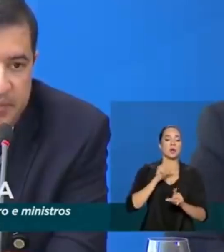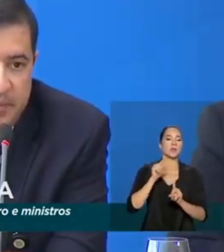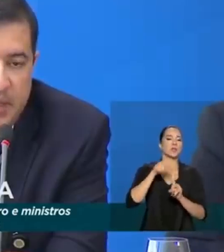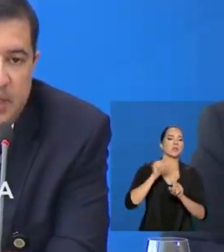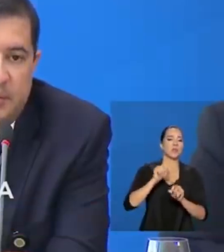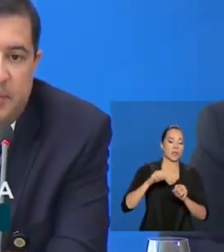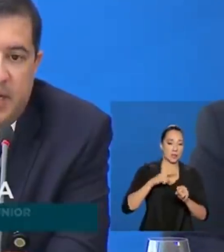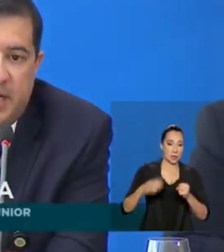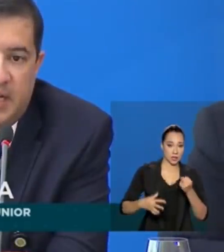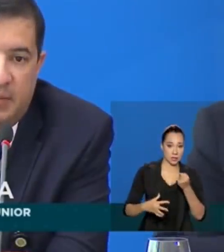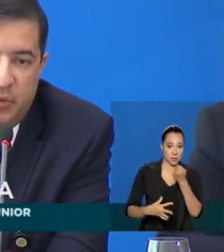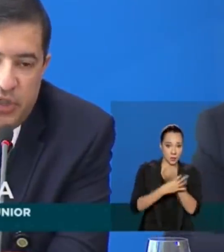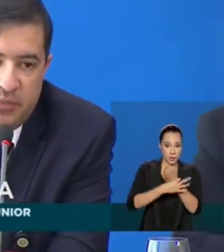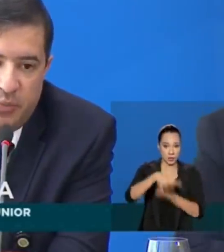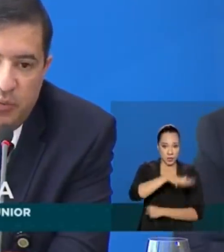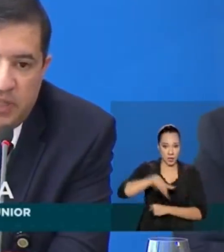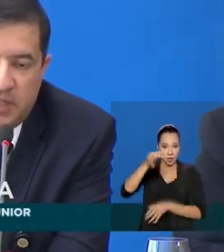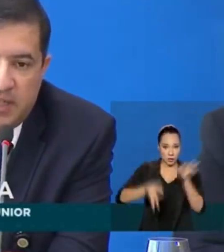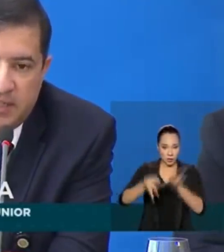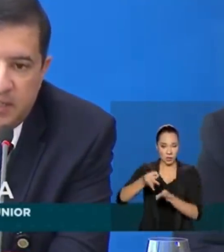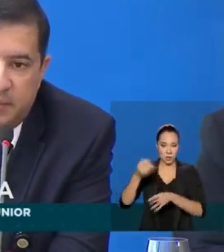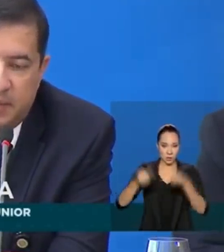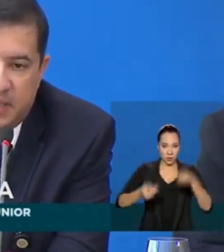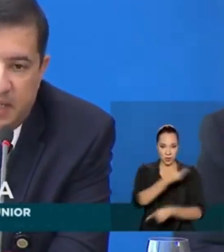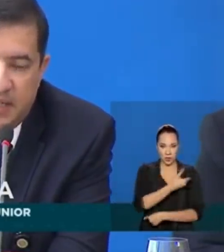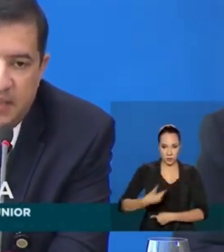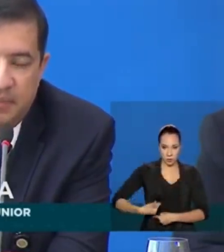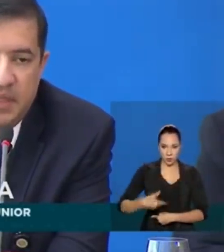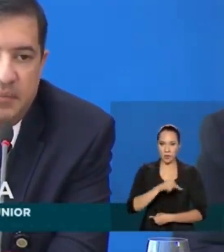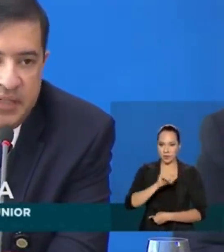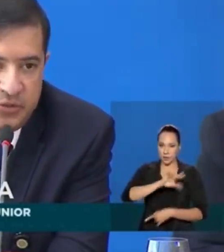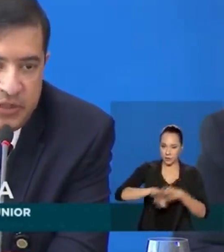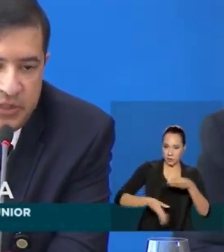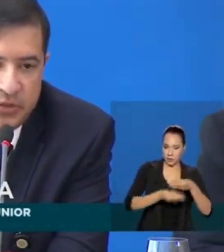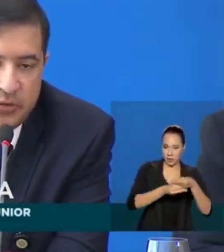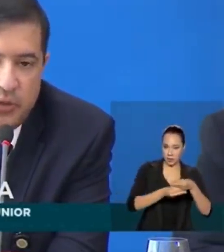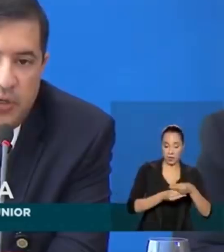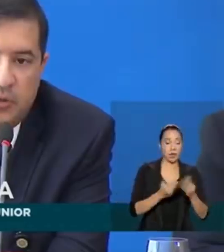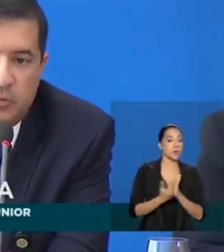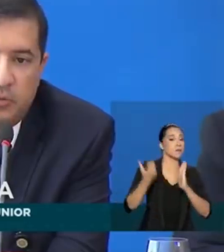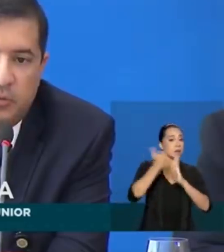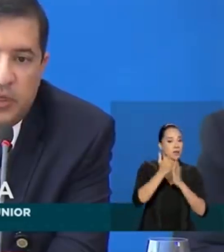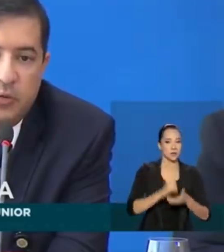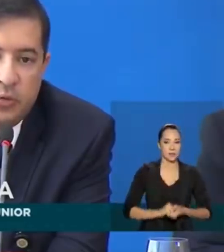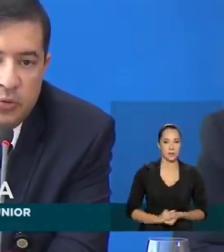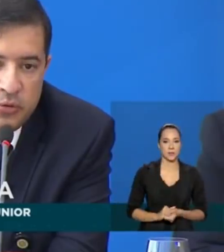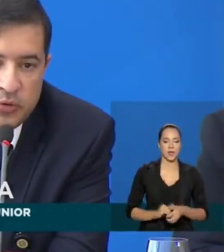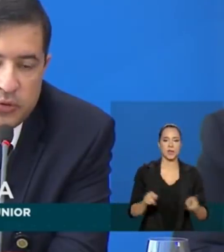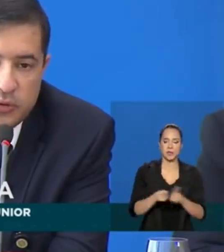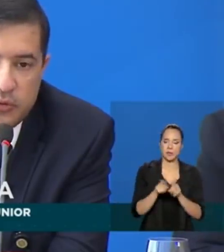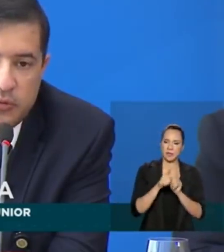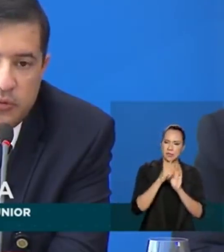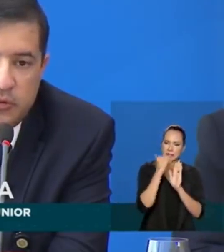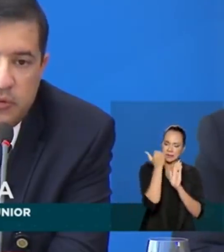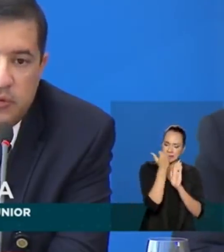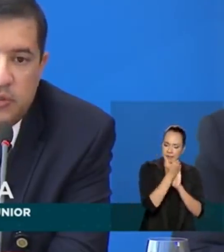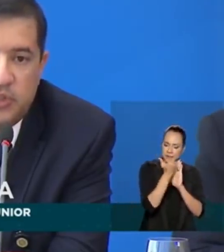jurídica para a política pública a ser implementada e, mais do que isso, com um